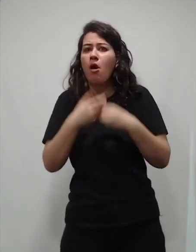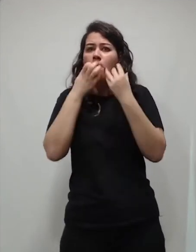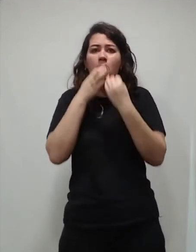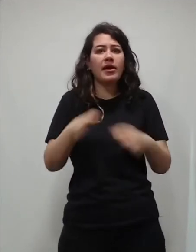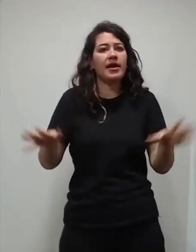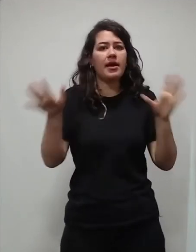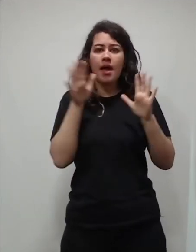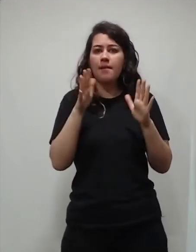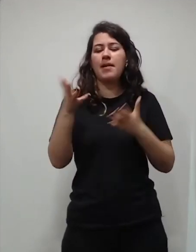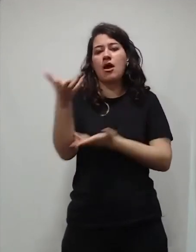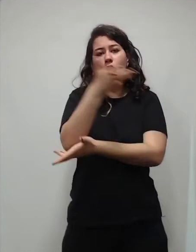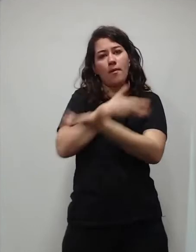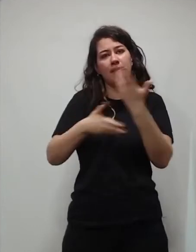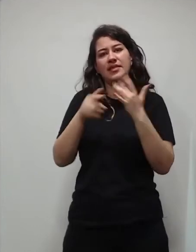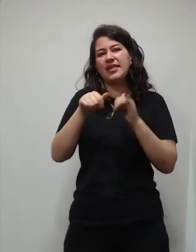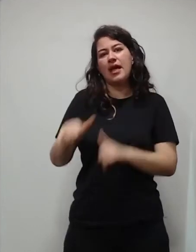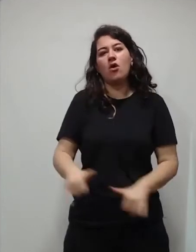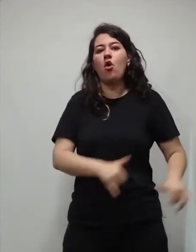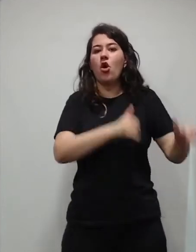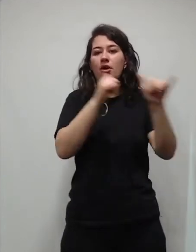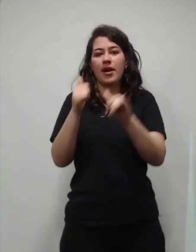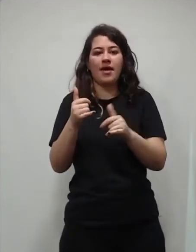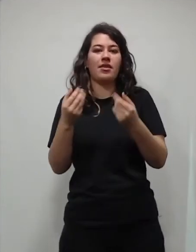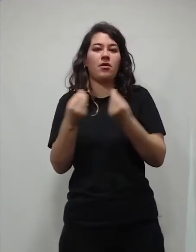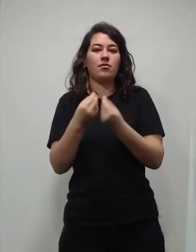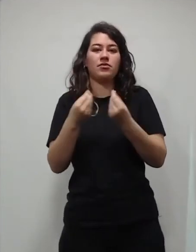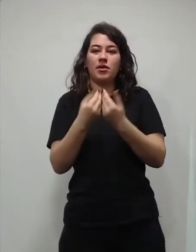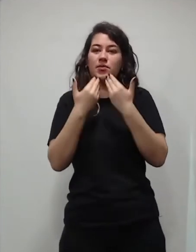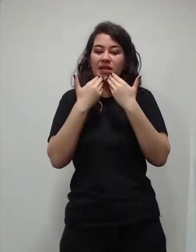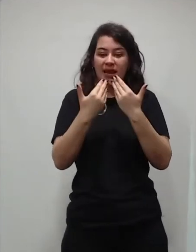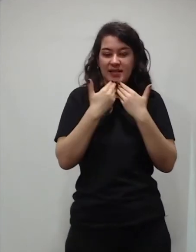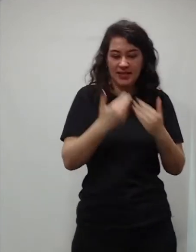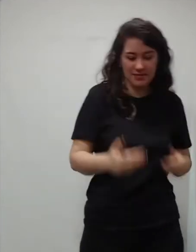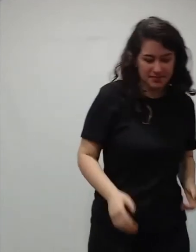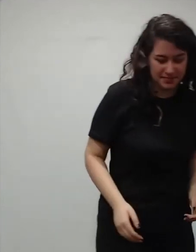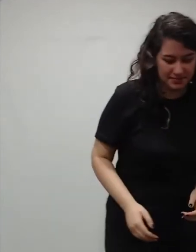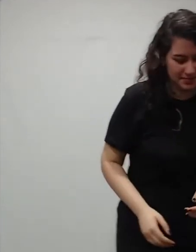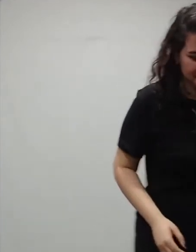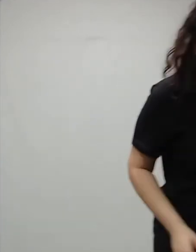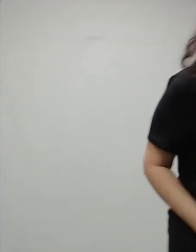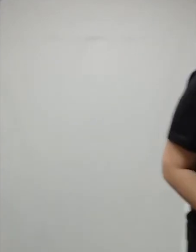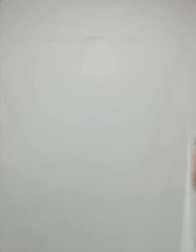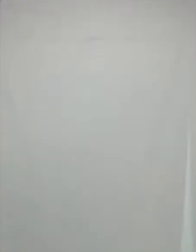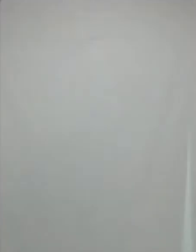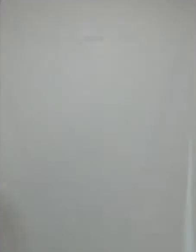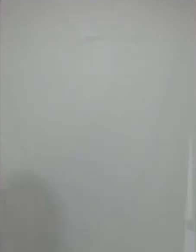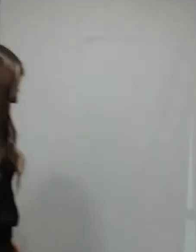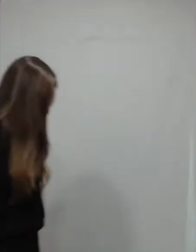o para compartir esta jornada o en otras instancias. Muchas gracias.